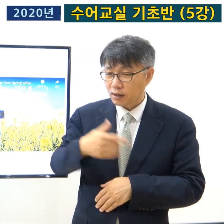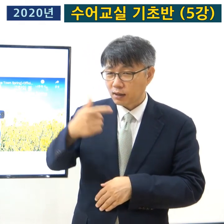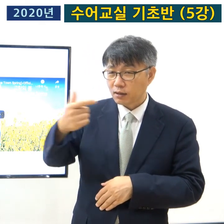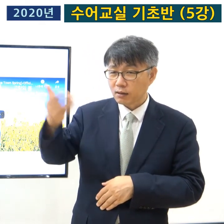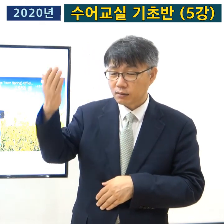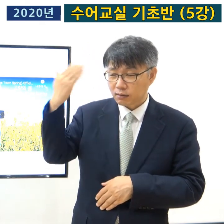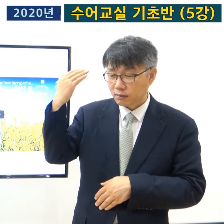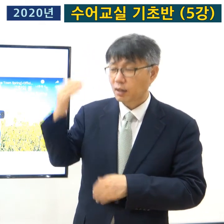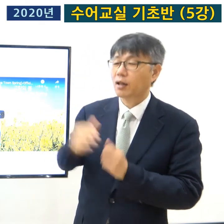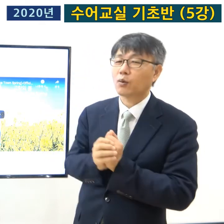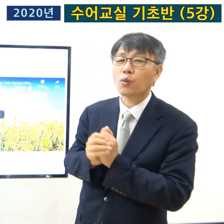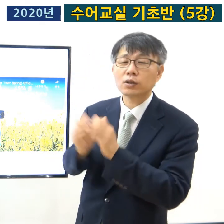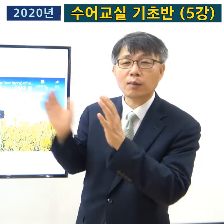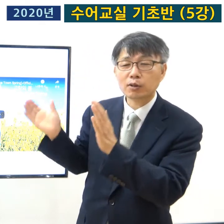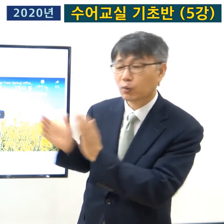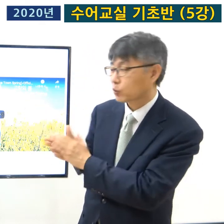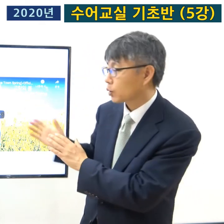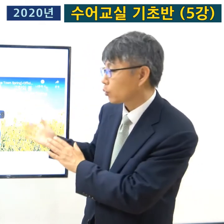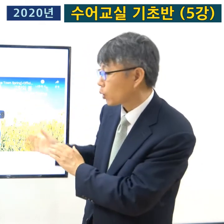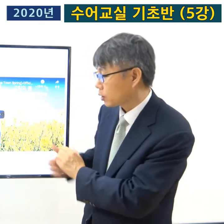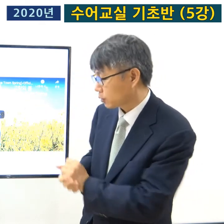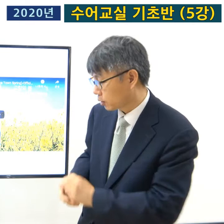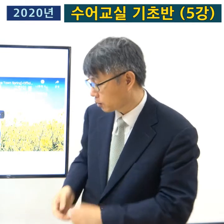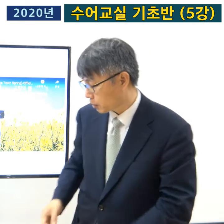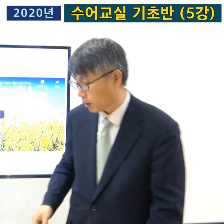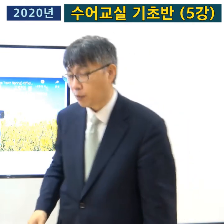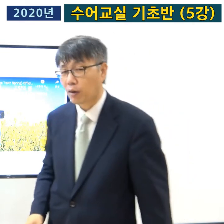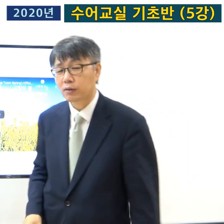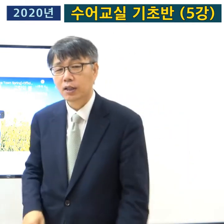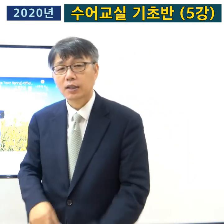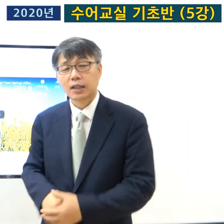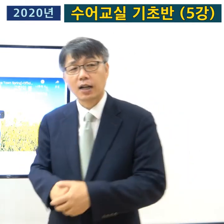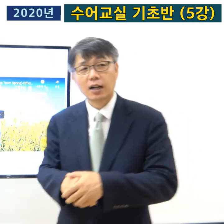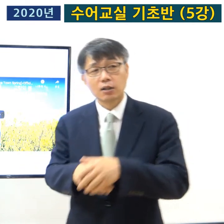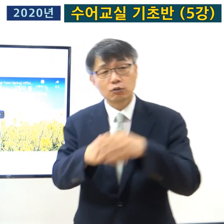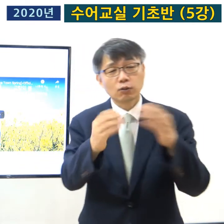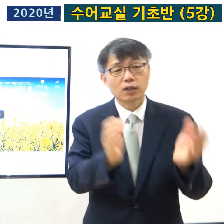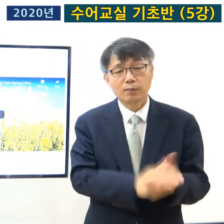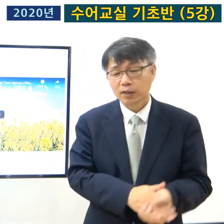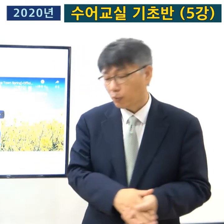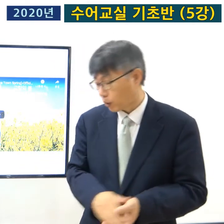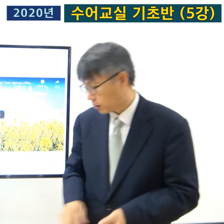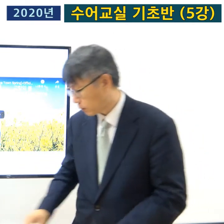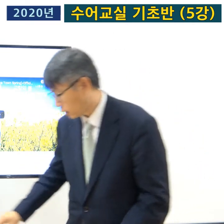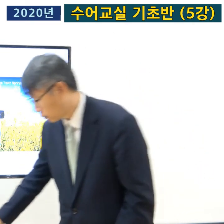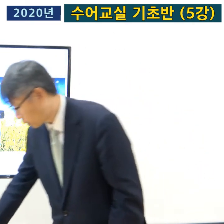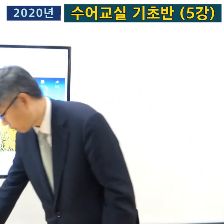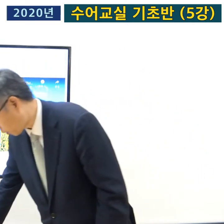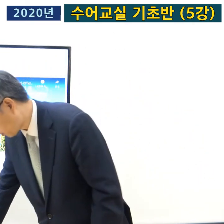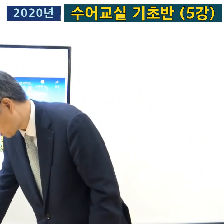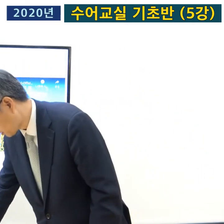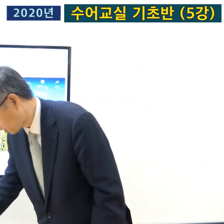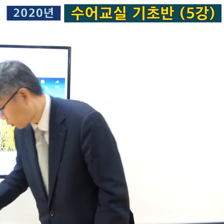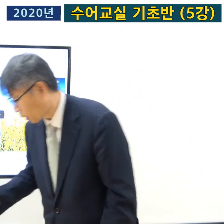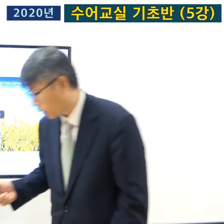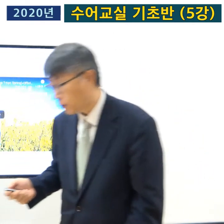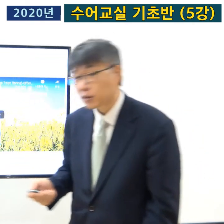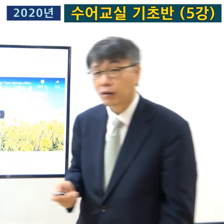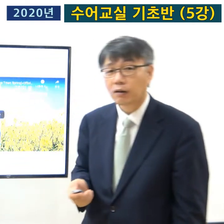나의 그거는 한번 좀 노래를 들으면서 한번 제가 수어를 한번 해보겠습니다. 그러면 한번 노래를 하면서